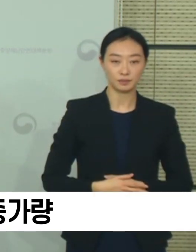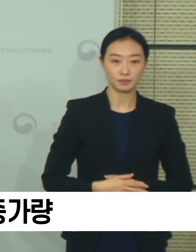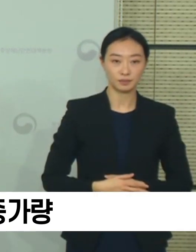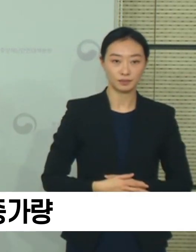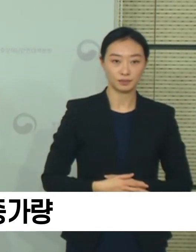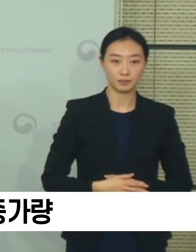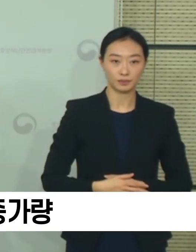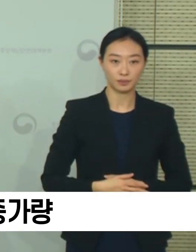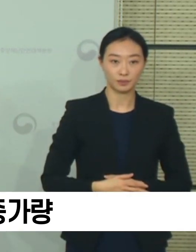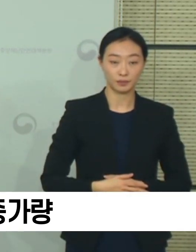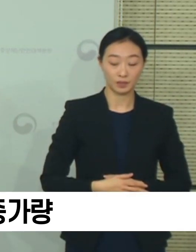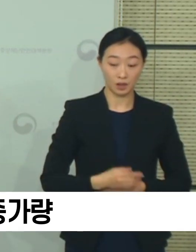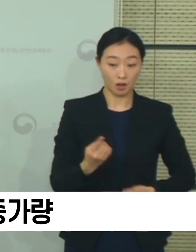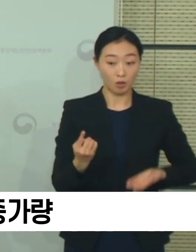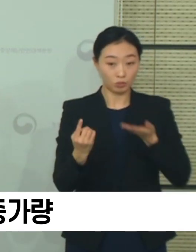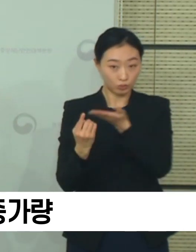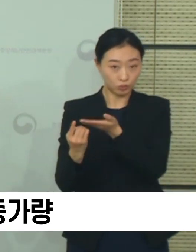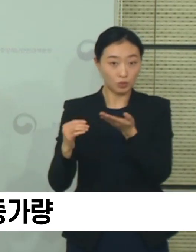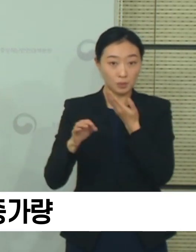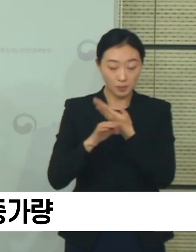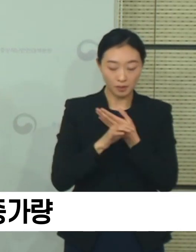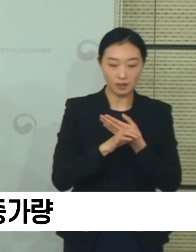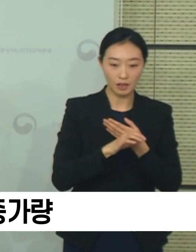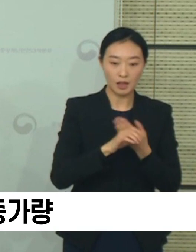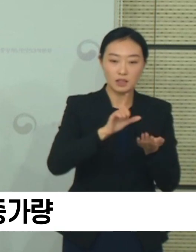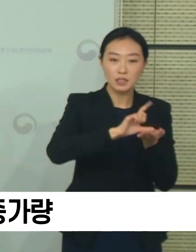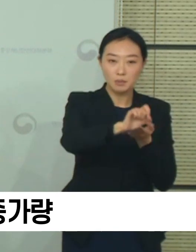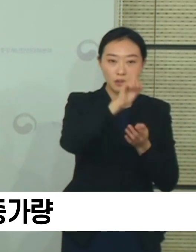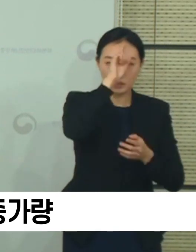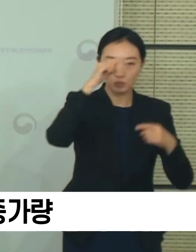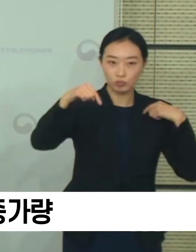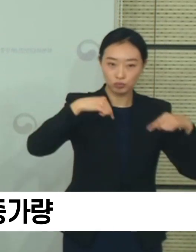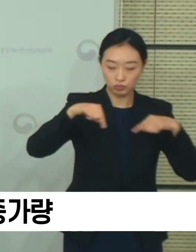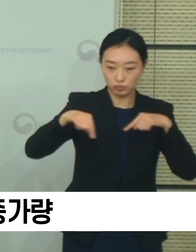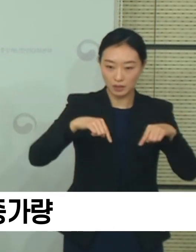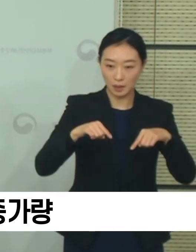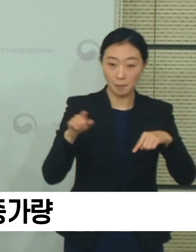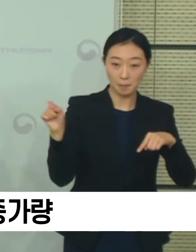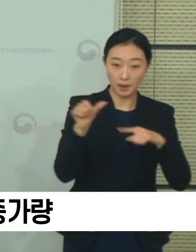아마 최대한 신속하게 각 지자체에서도 빠르면 내일까지